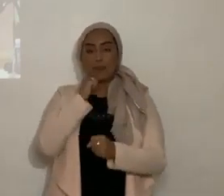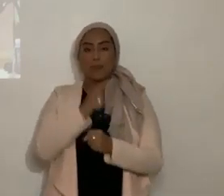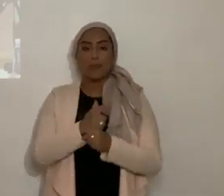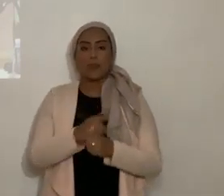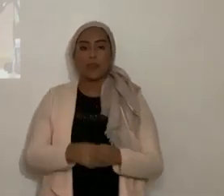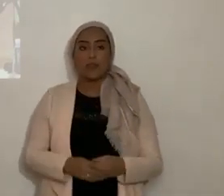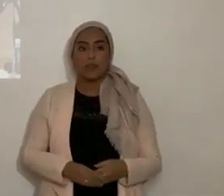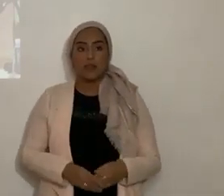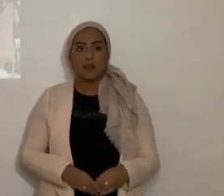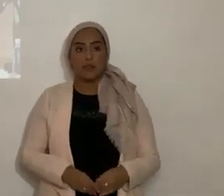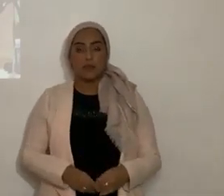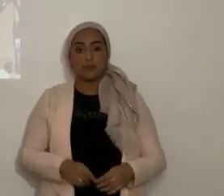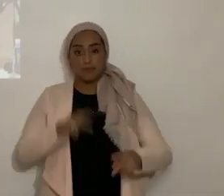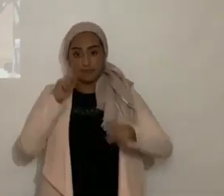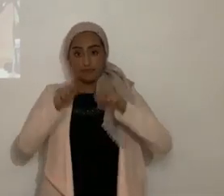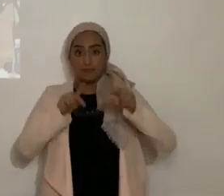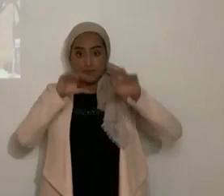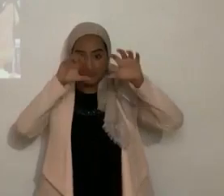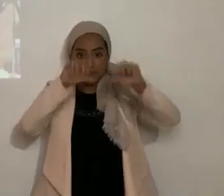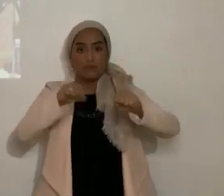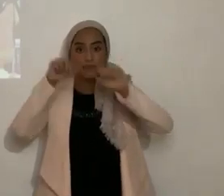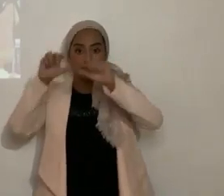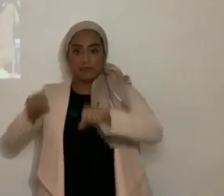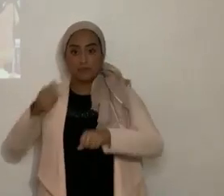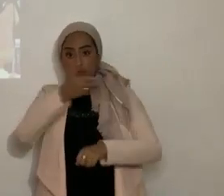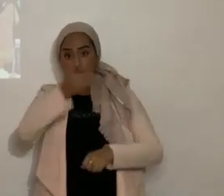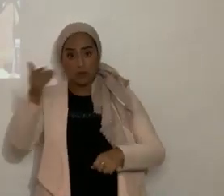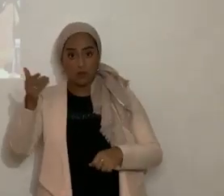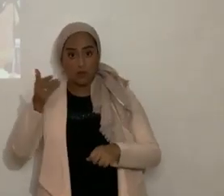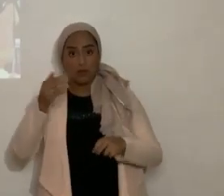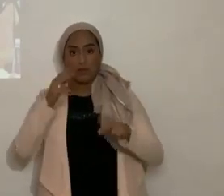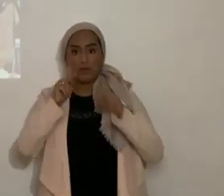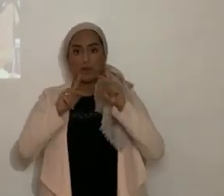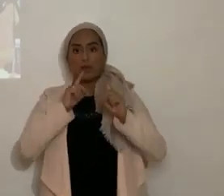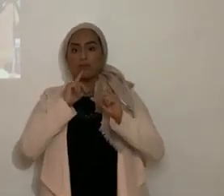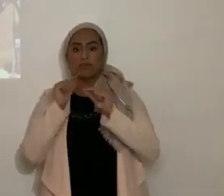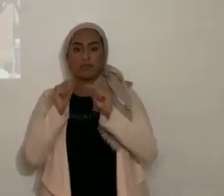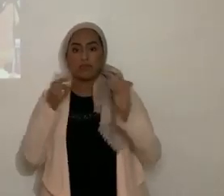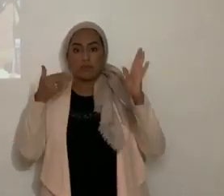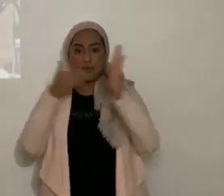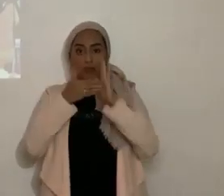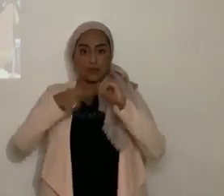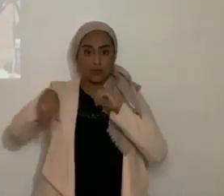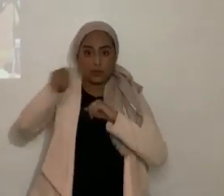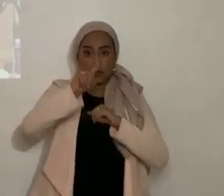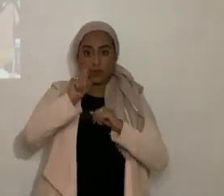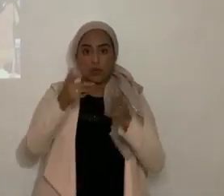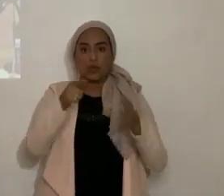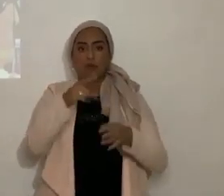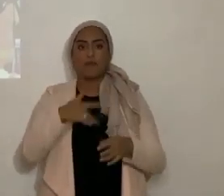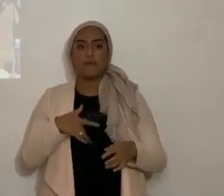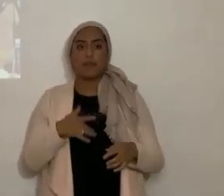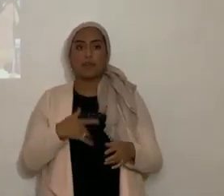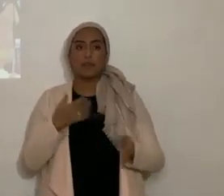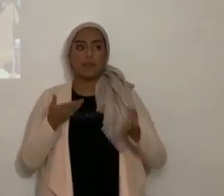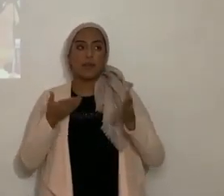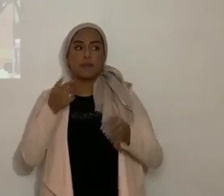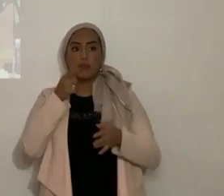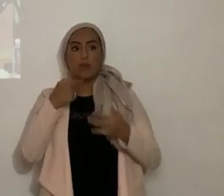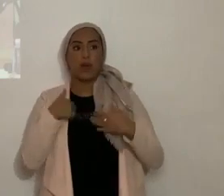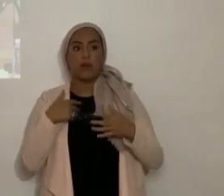Jot, ¿te están persiguiendo? ¿Te calumnian? ¿Sientes que